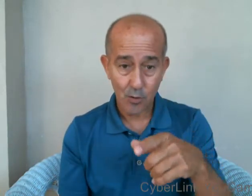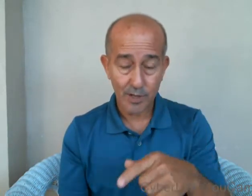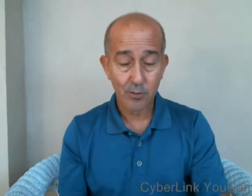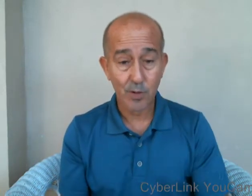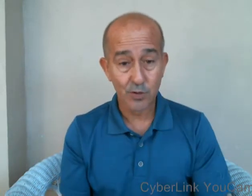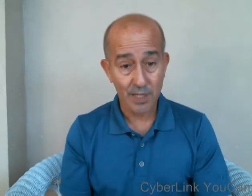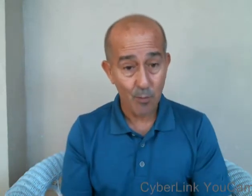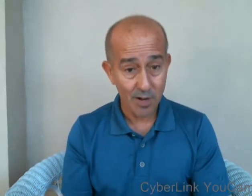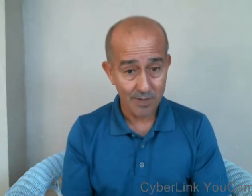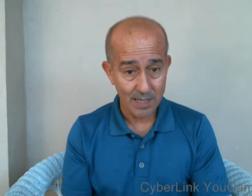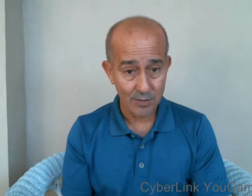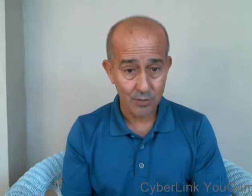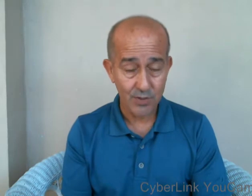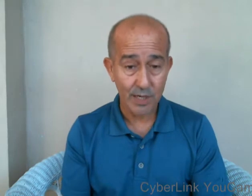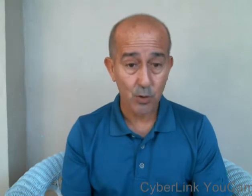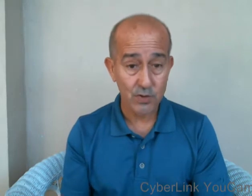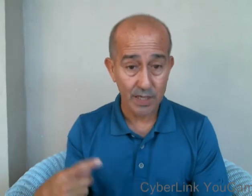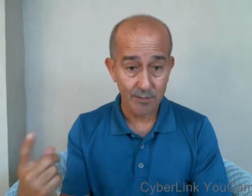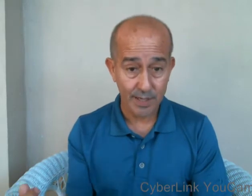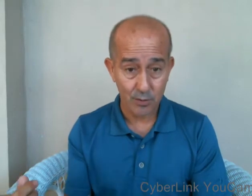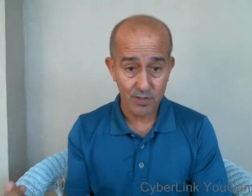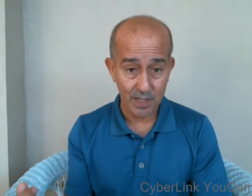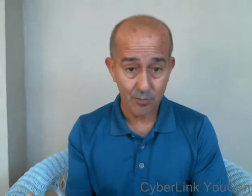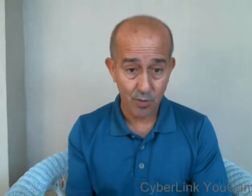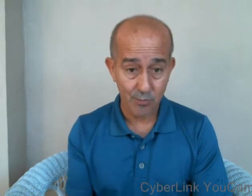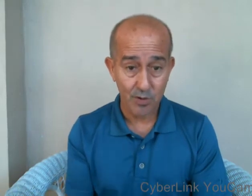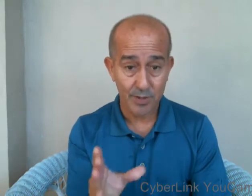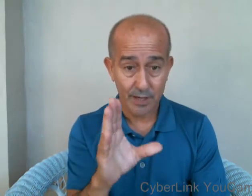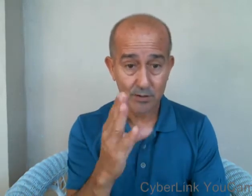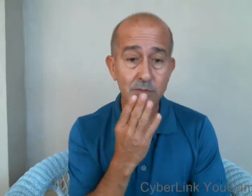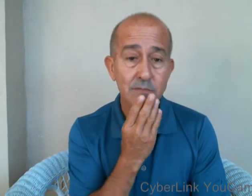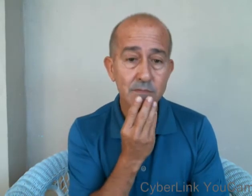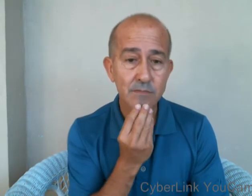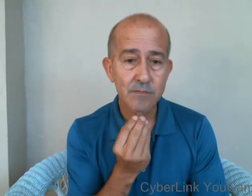Ahora, cuando estamos hablando de los hebreos, del pueblo hebreo,